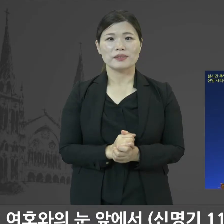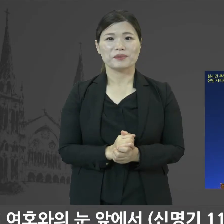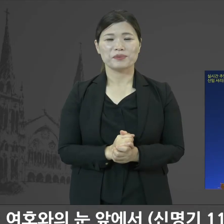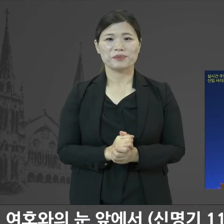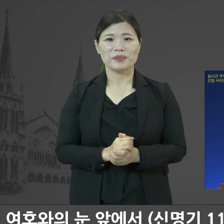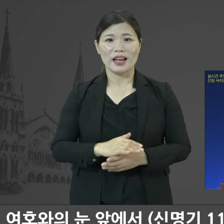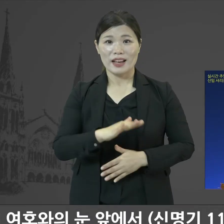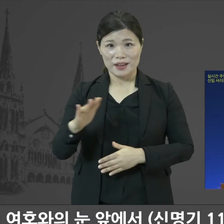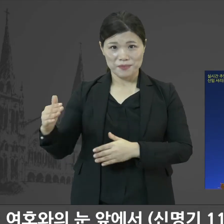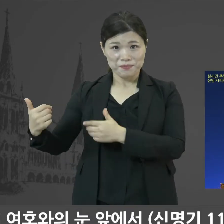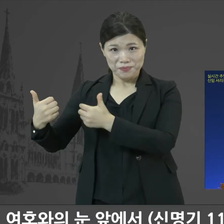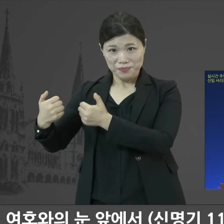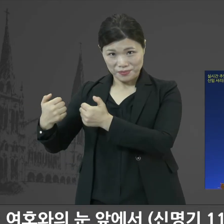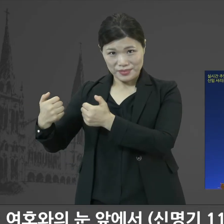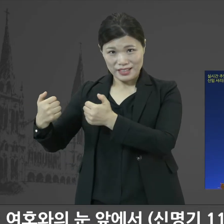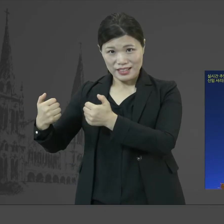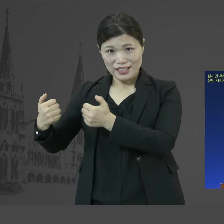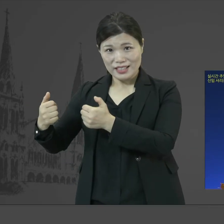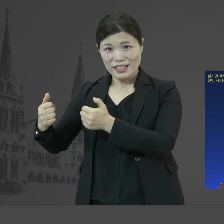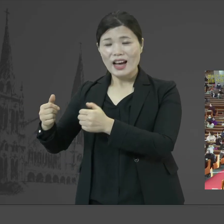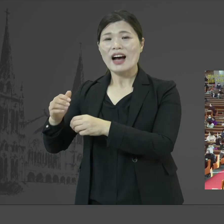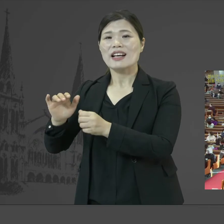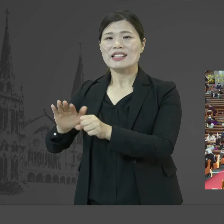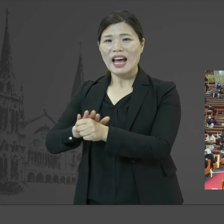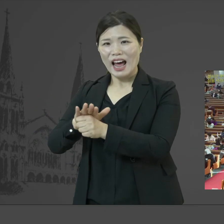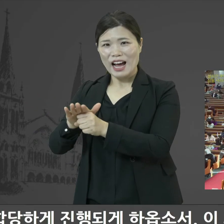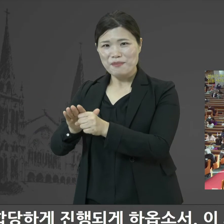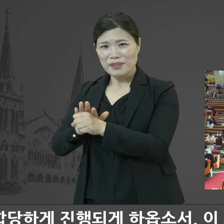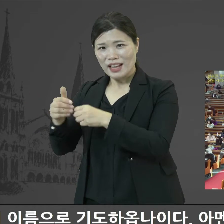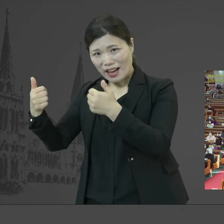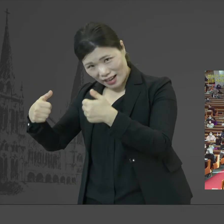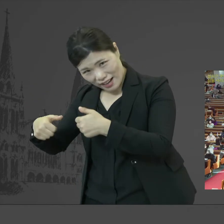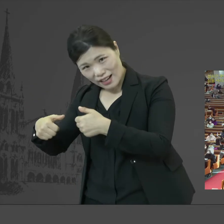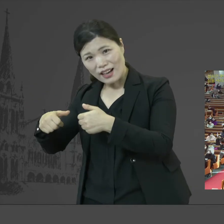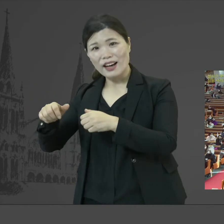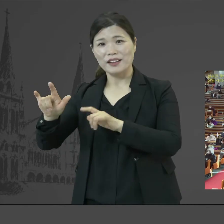우리 옆에 분과 한번 인사하실까요? 사랑합니다. 인사하겠습니다.